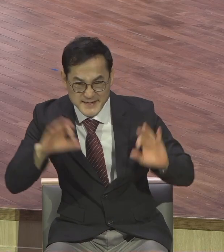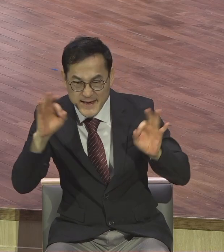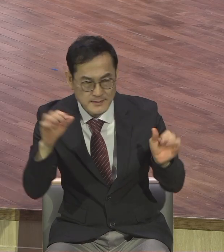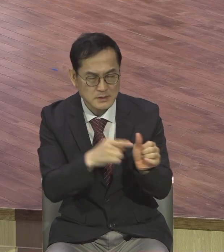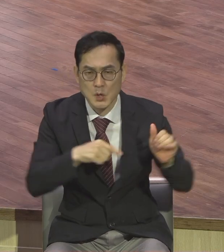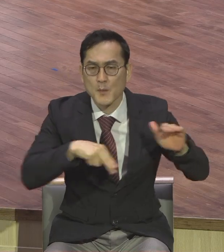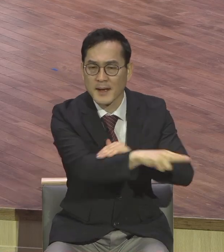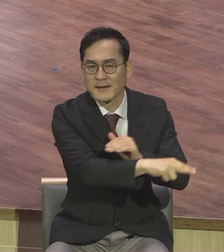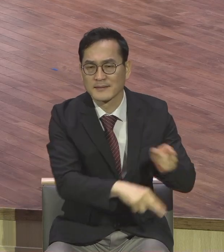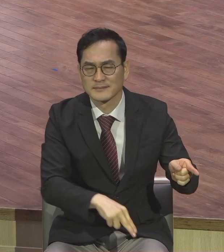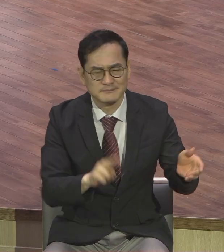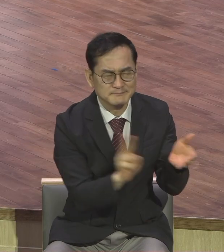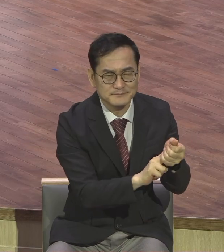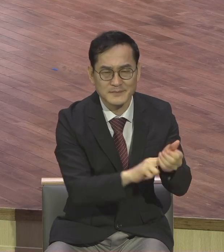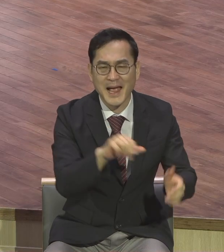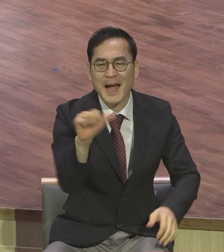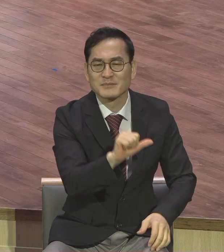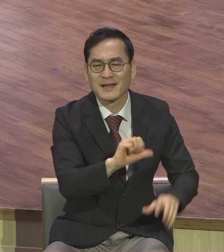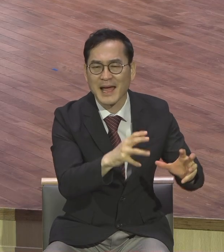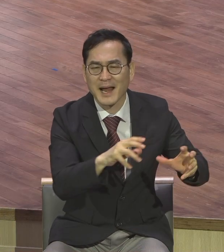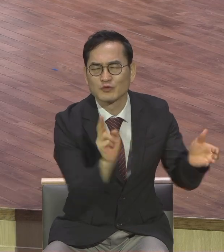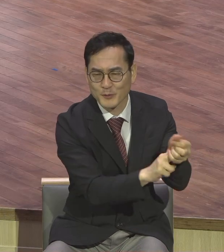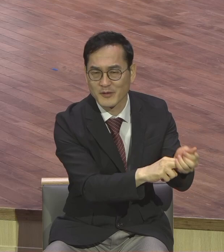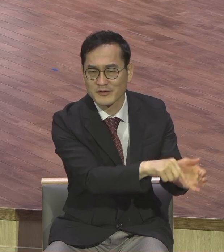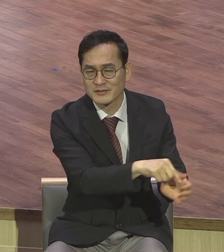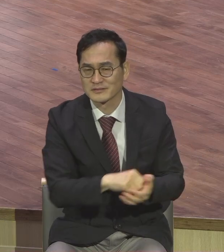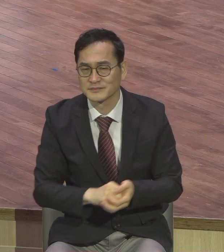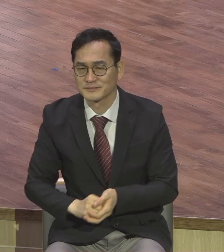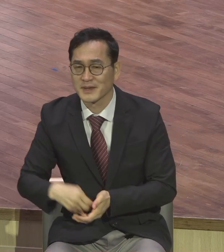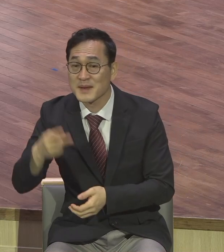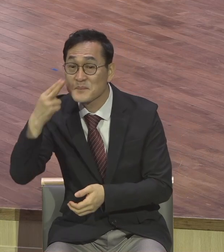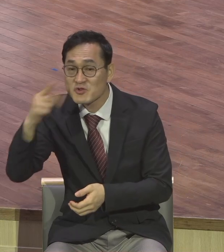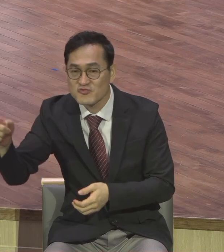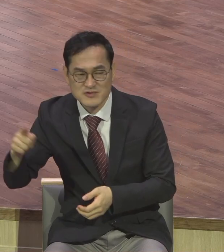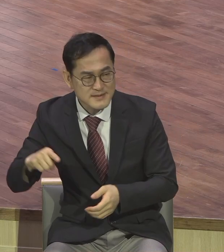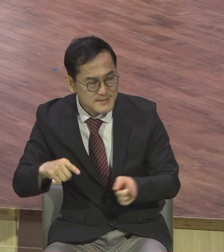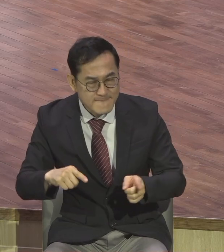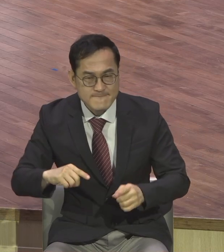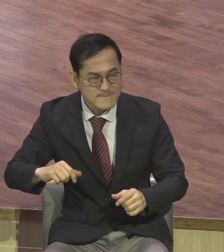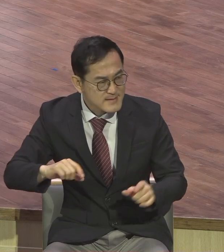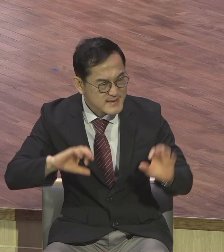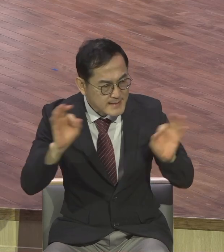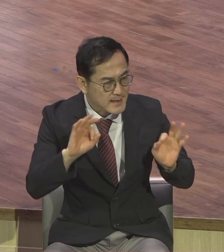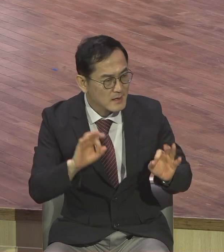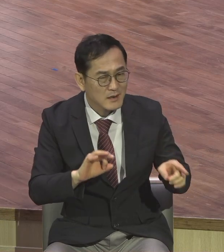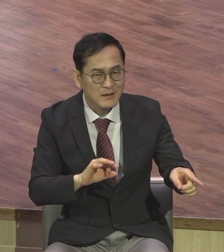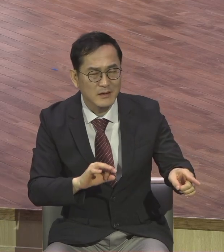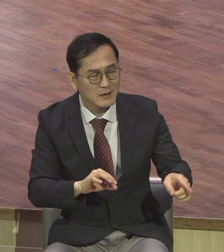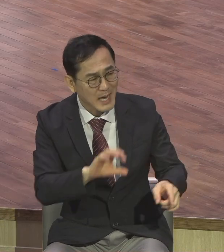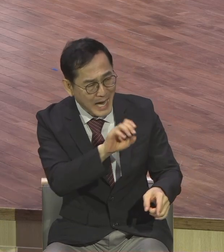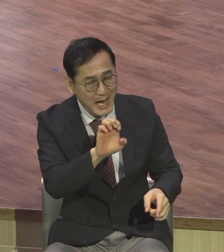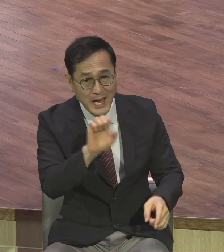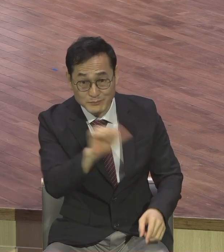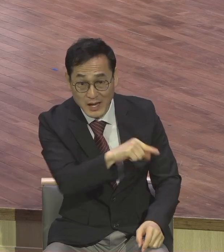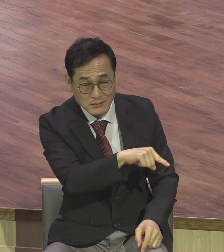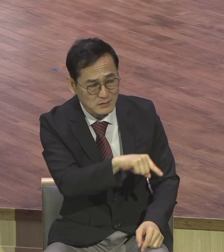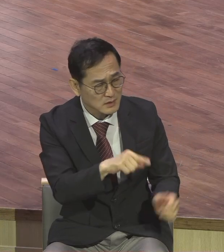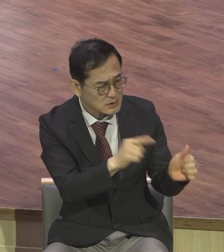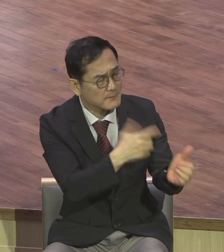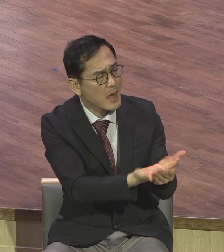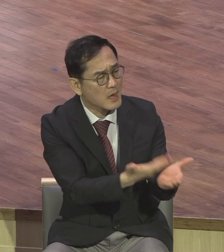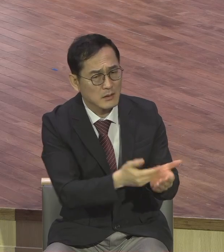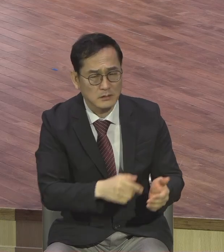그래서 미국이 보복 공격을 아프가니스탄에 쏟아부었는데 11월 달에 완전히